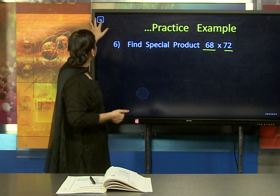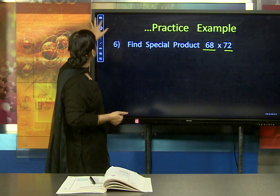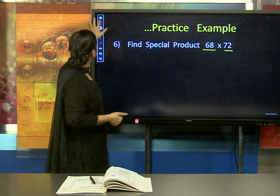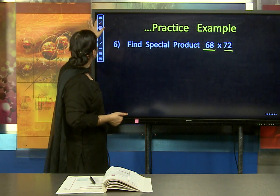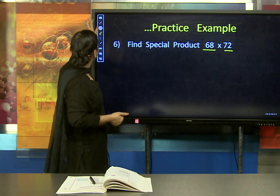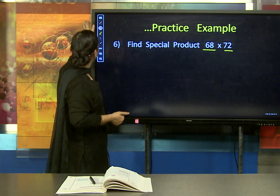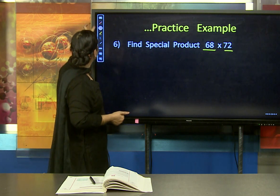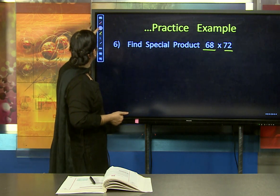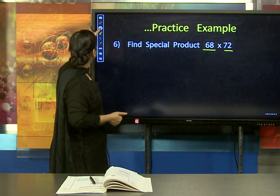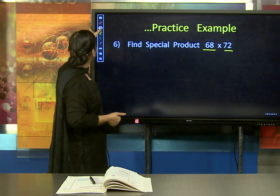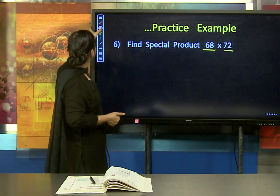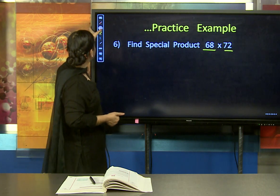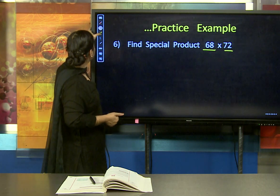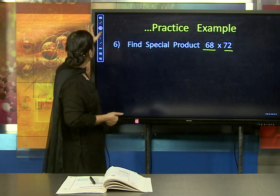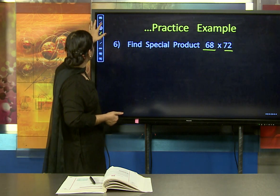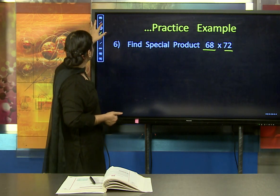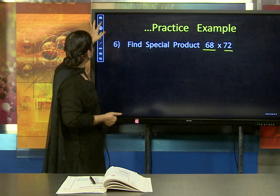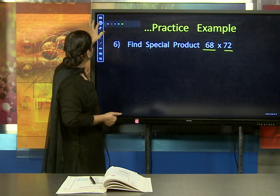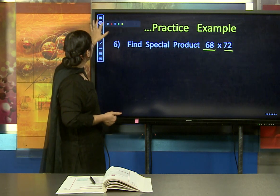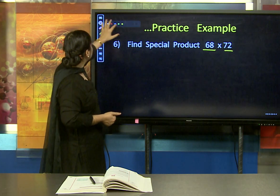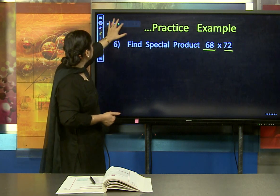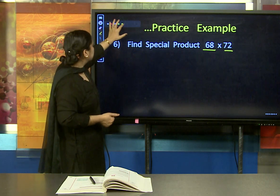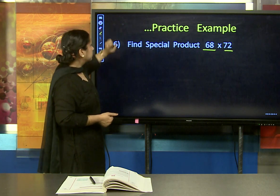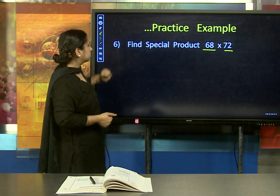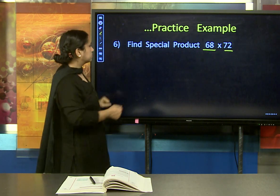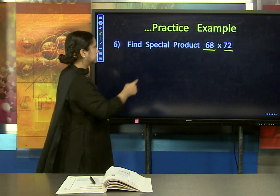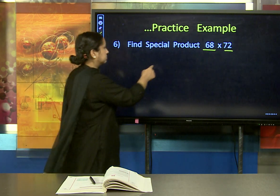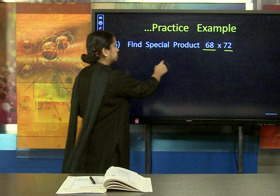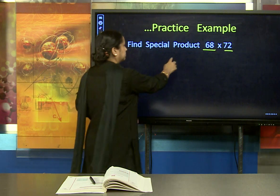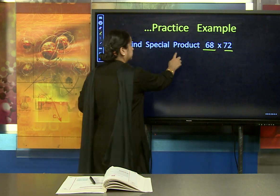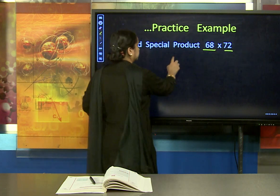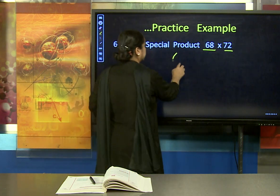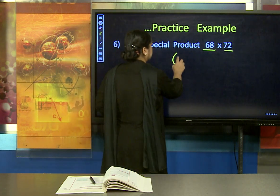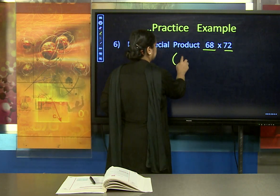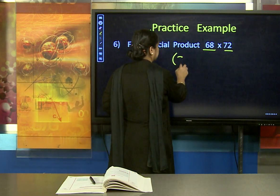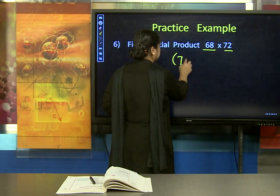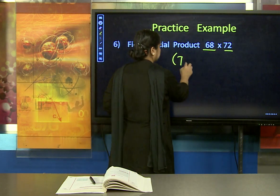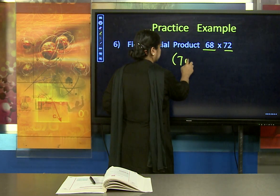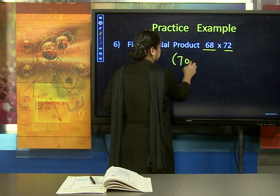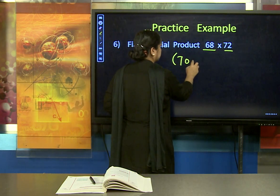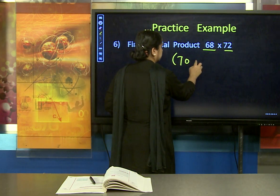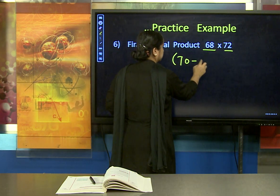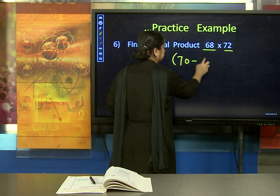और उस प्रकार जो हमारे पास ब्रैकेट बनेंगे उनको गुणा करने पर हमारा उत्तर